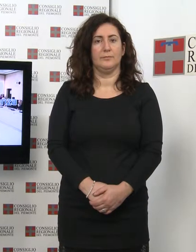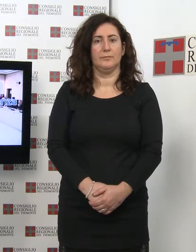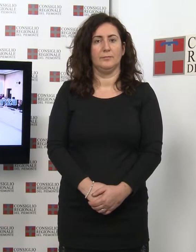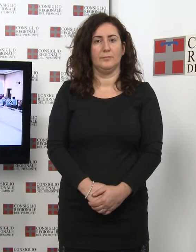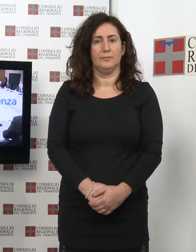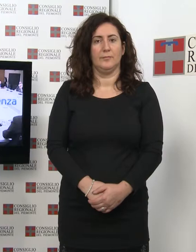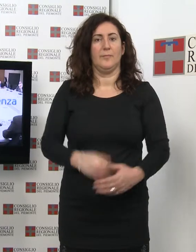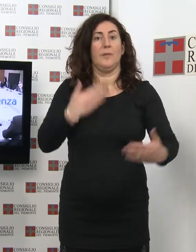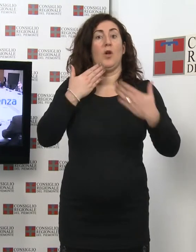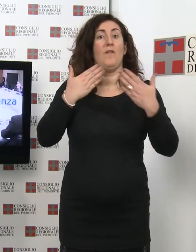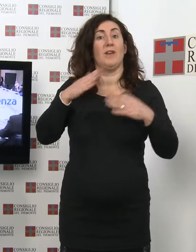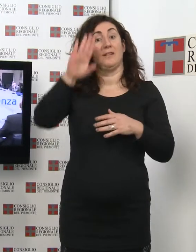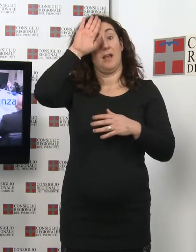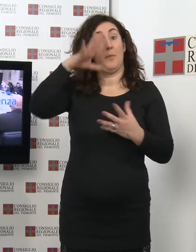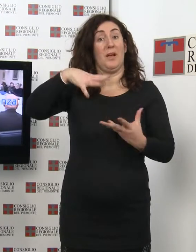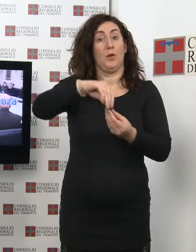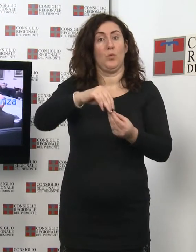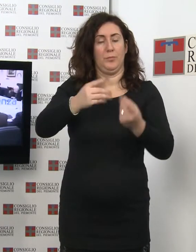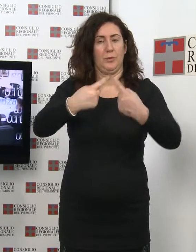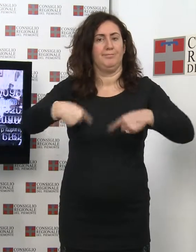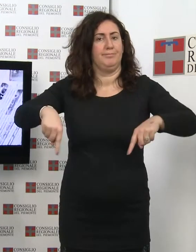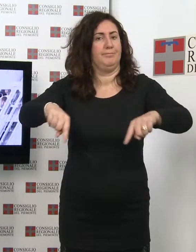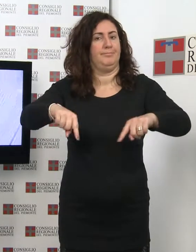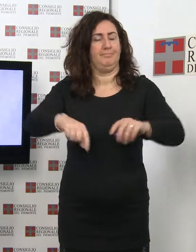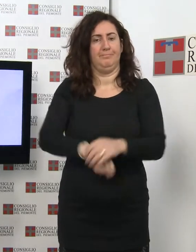Riunione della conferenza dei capigruppo.